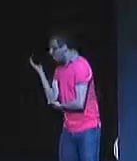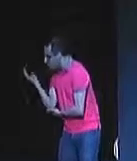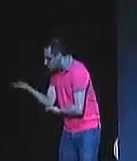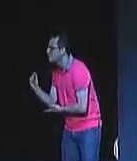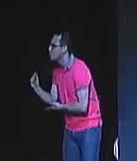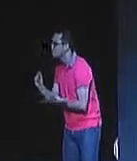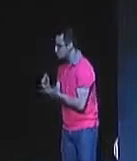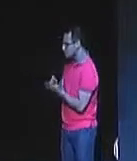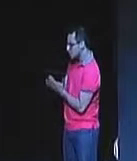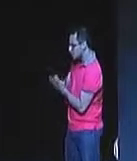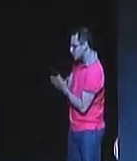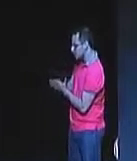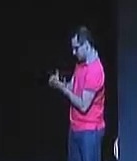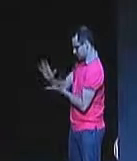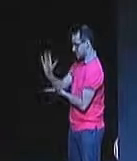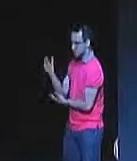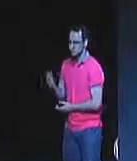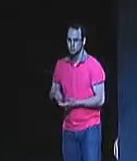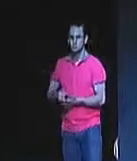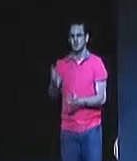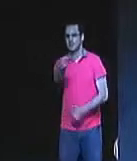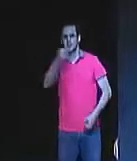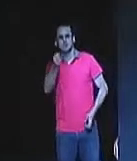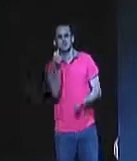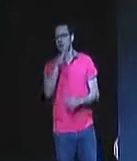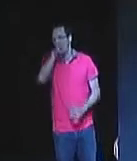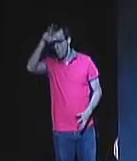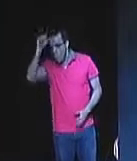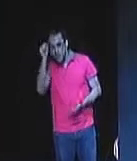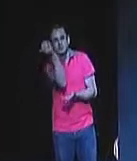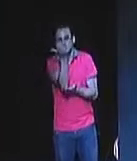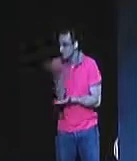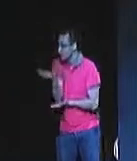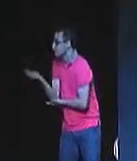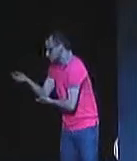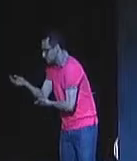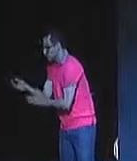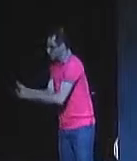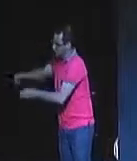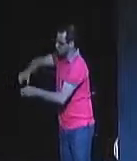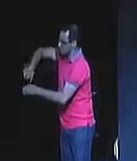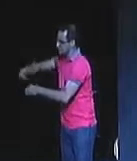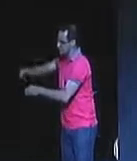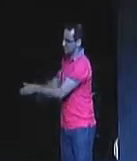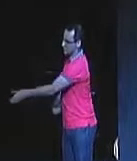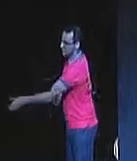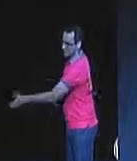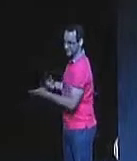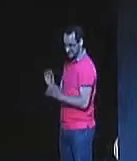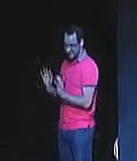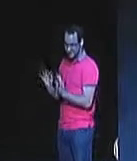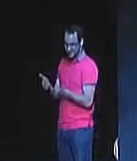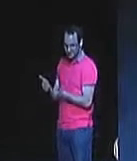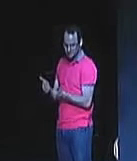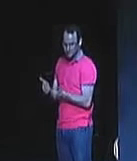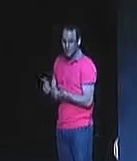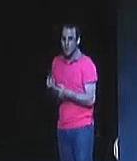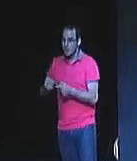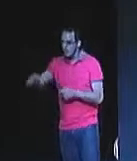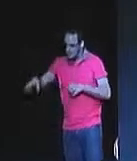com cravo as pessoas que servem os meses eles têm uma certa praça o certo setor